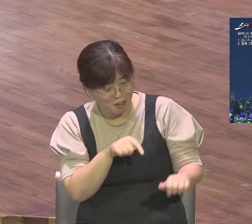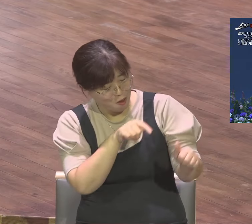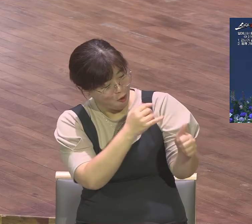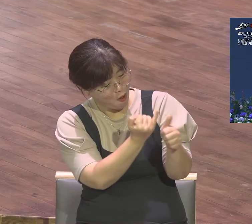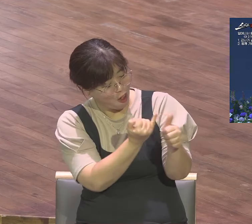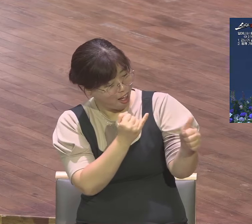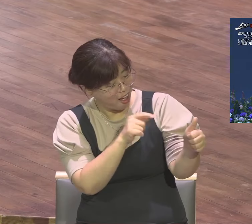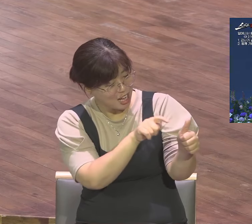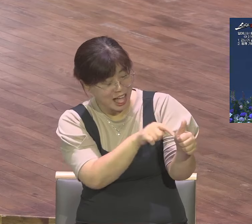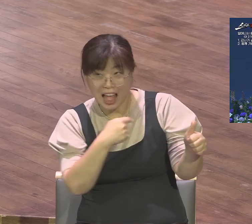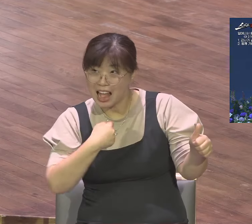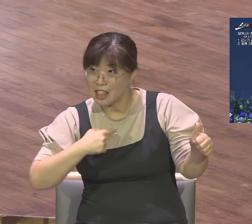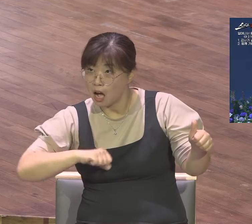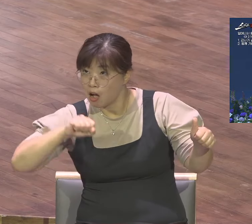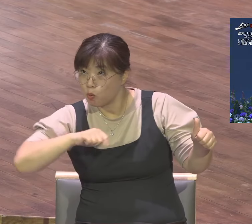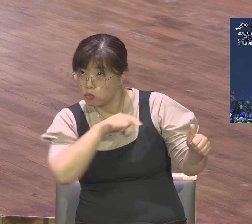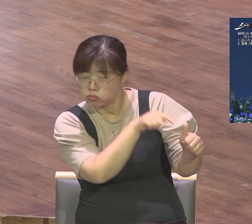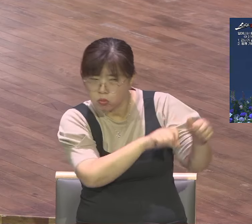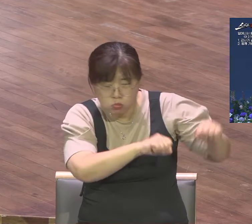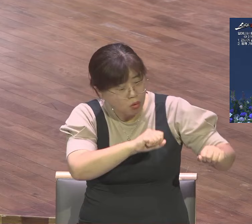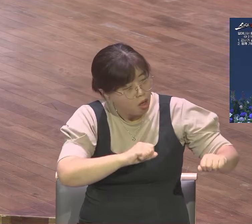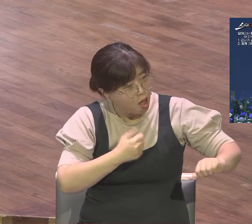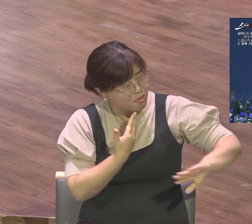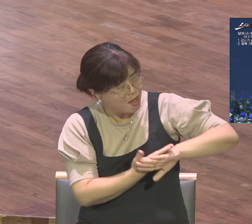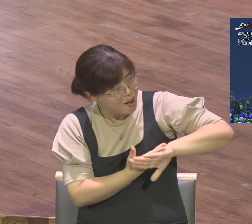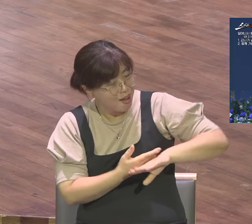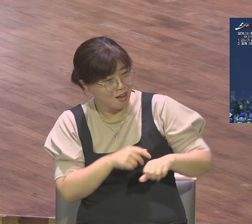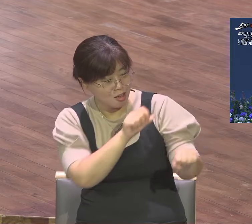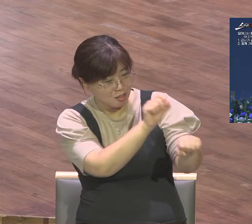하도 말을, 우리 어머니가 말이 많아가지고